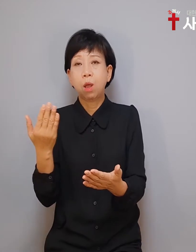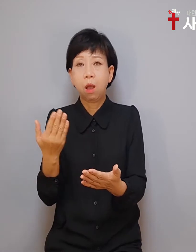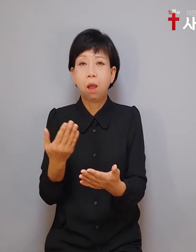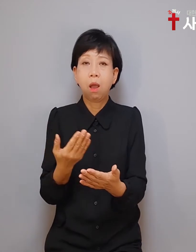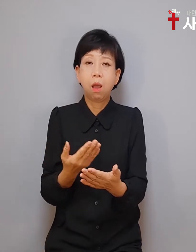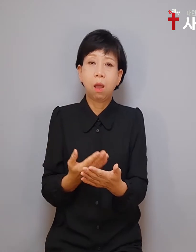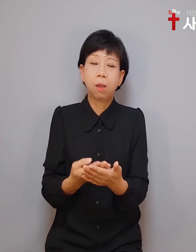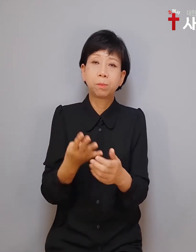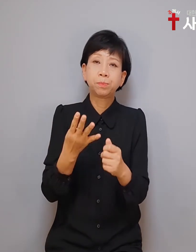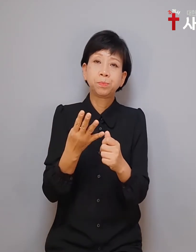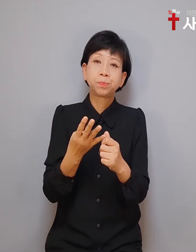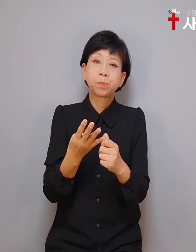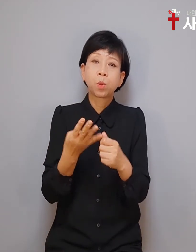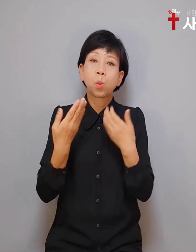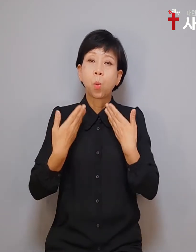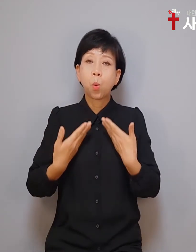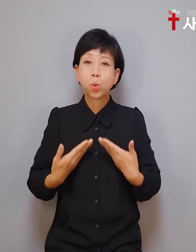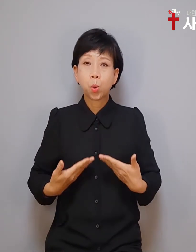주소서.